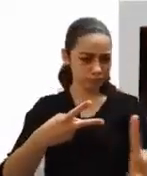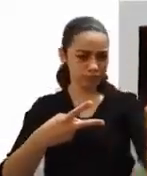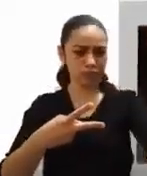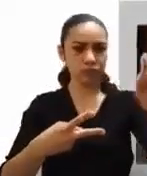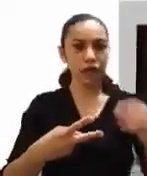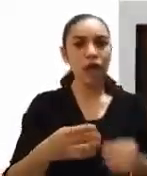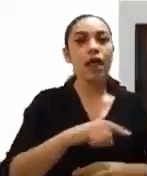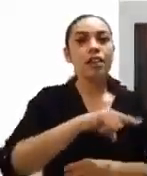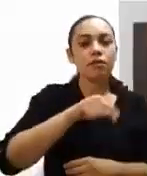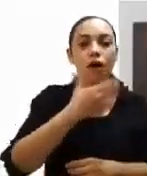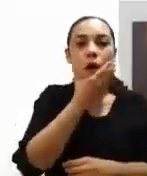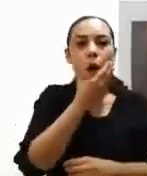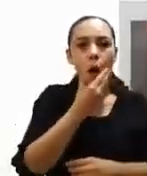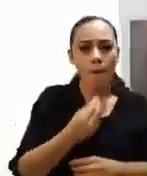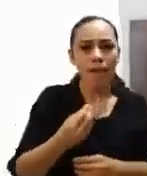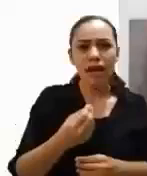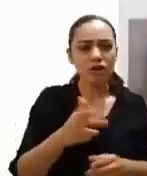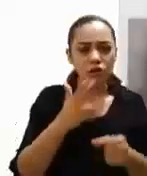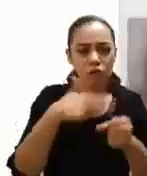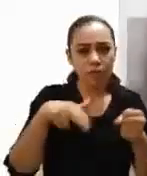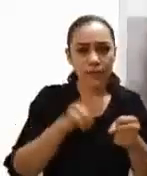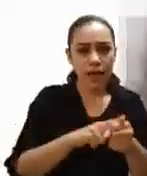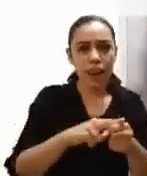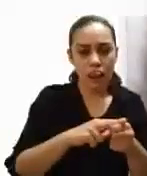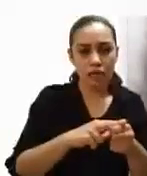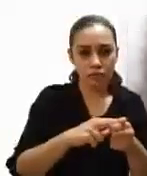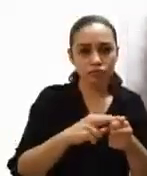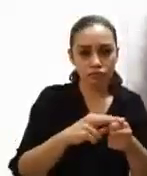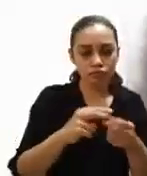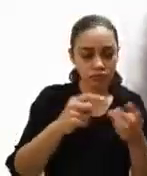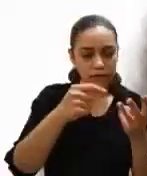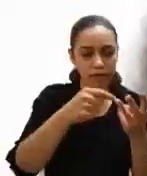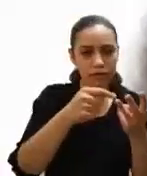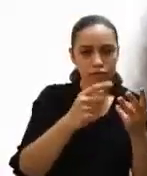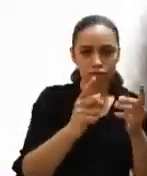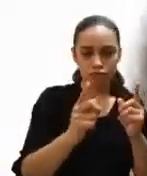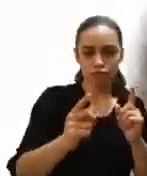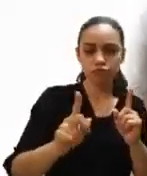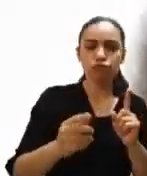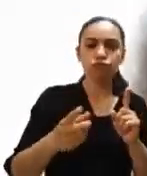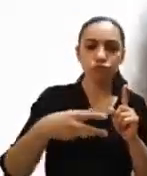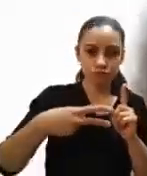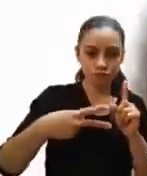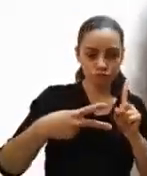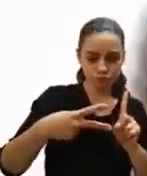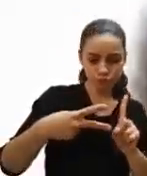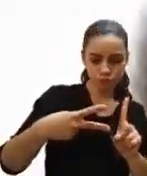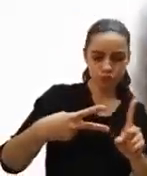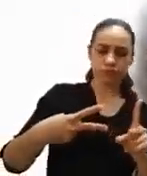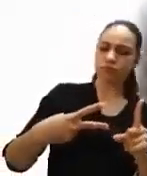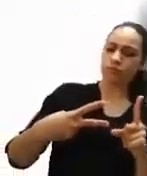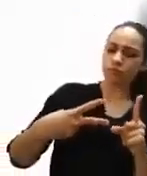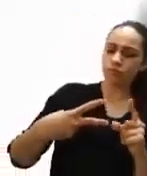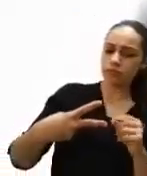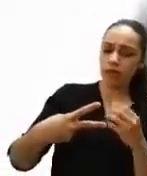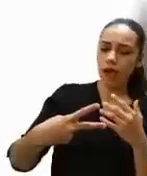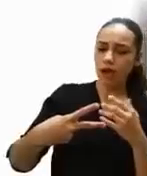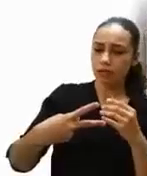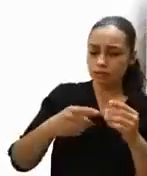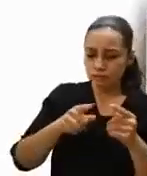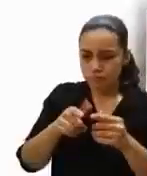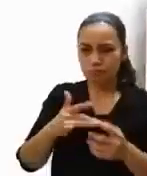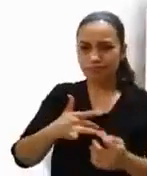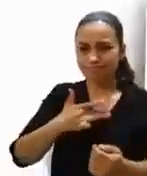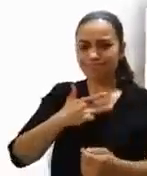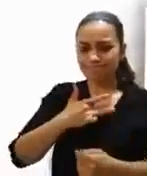vendó. Luego lo puso sobre su cabalgadura, lo llevó a un mesón y cuidó de él. Al